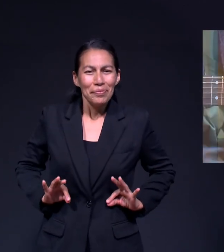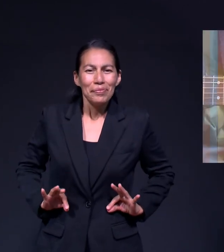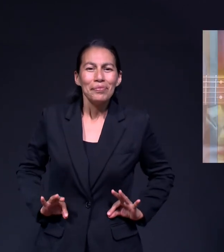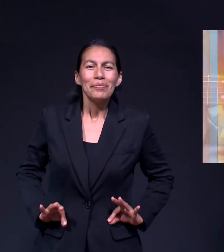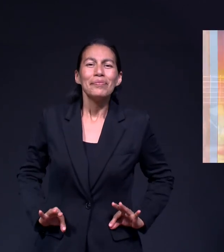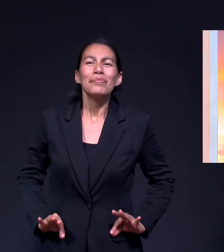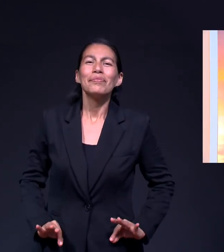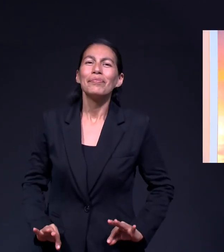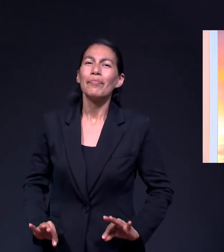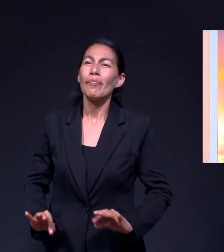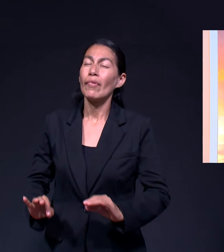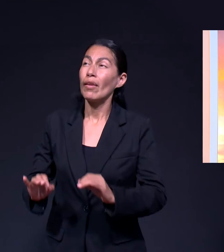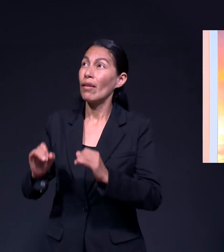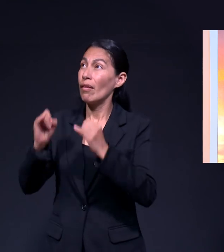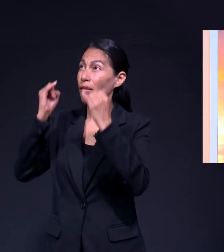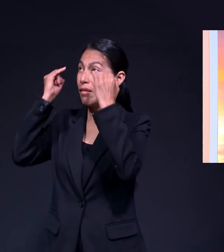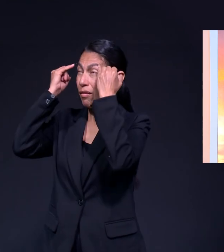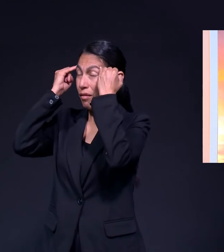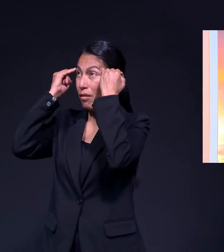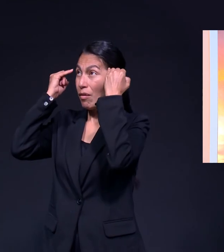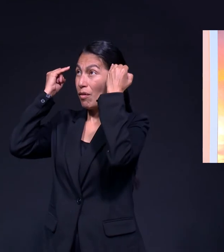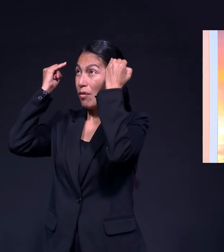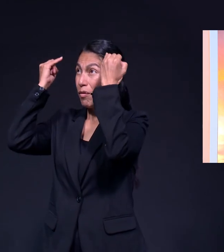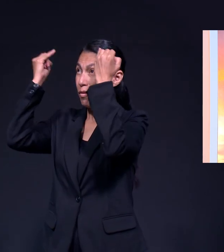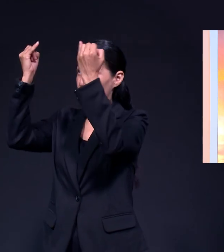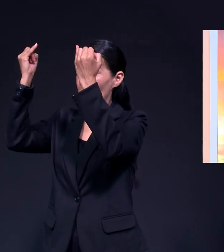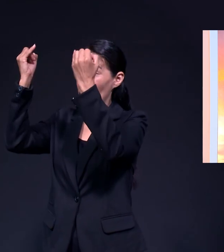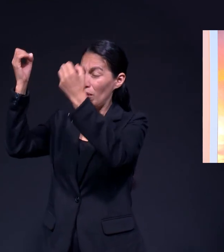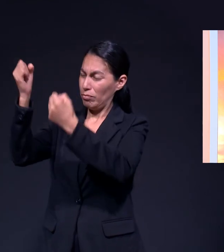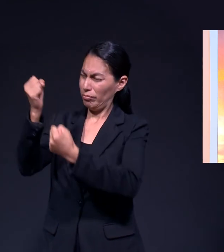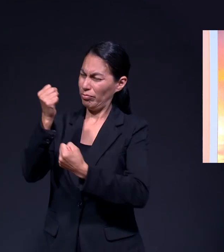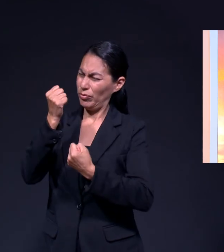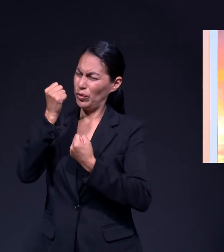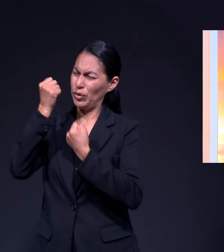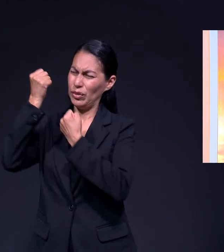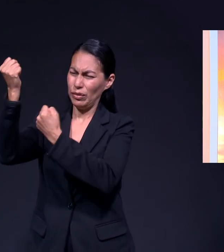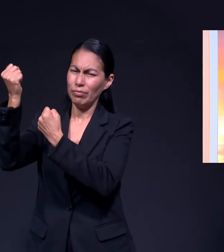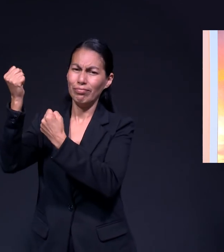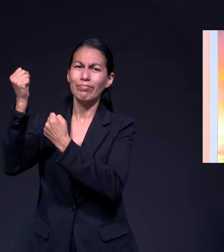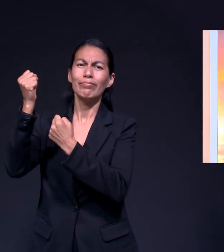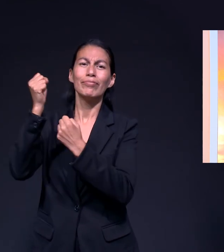bajo la sombra del omnipotente